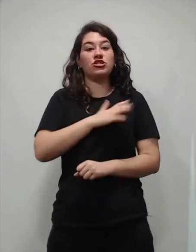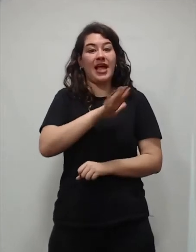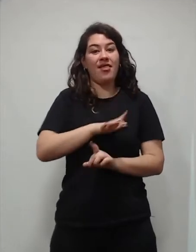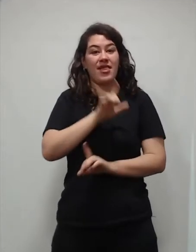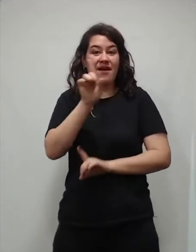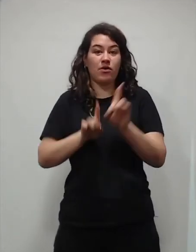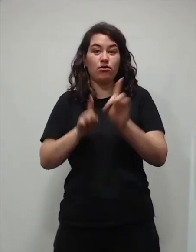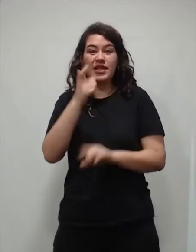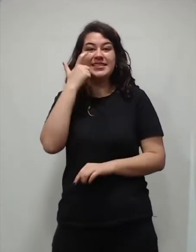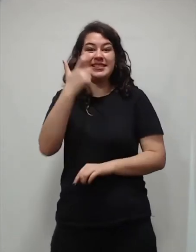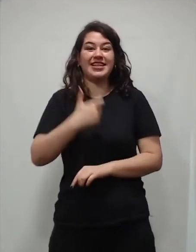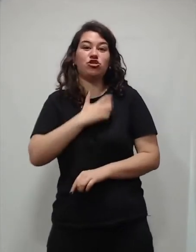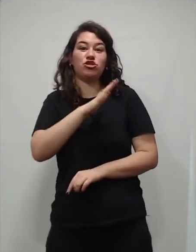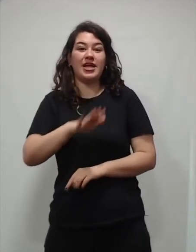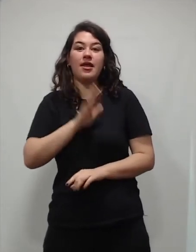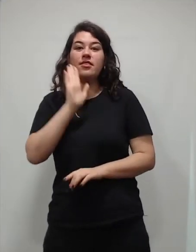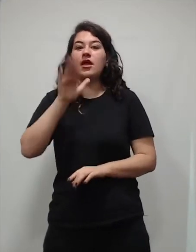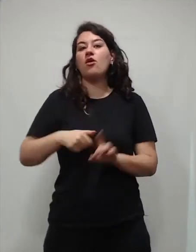Uruguay.